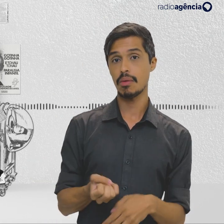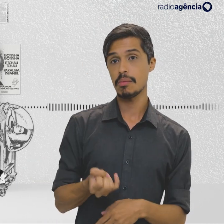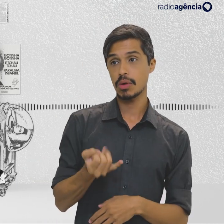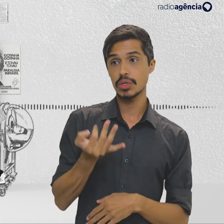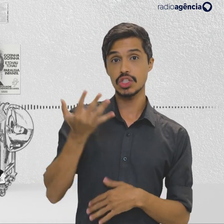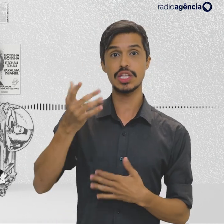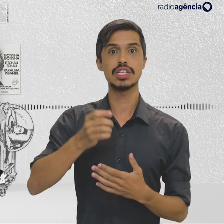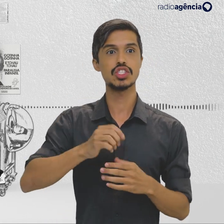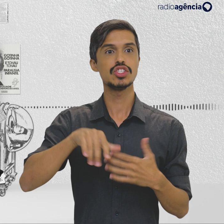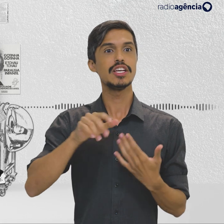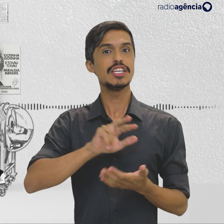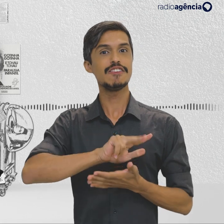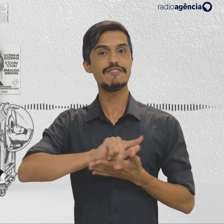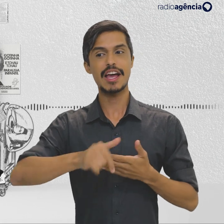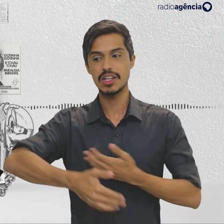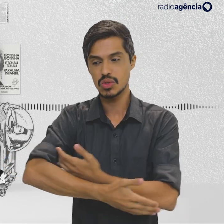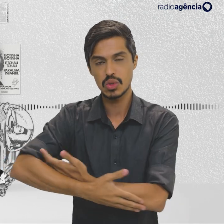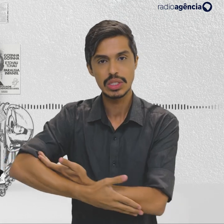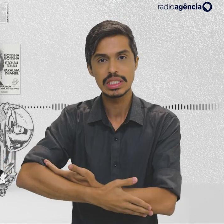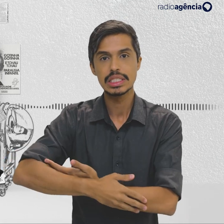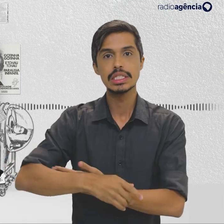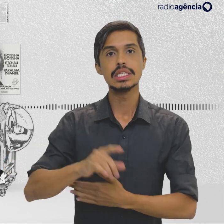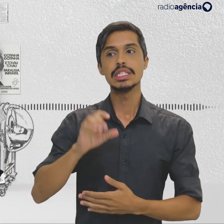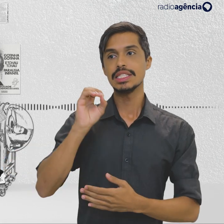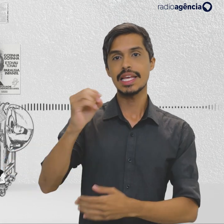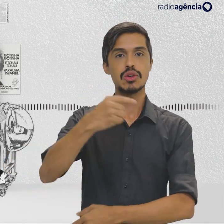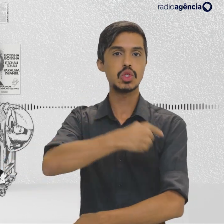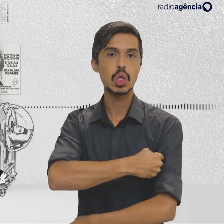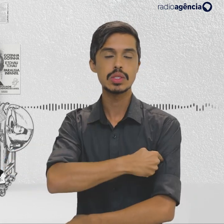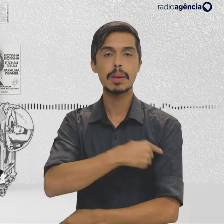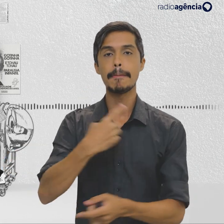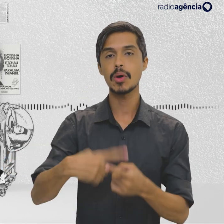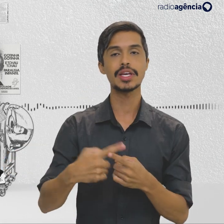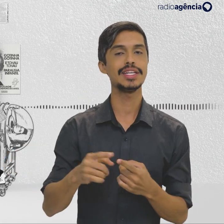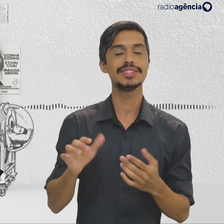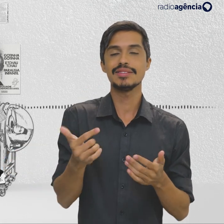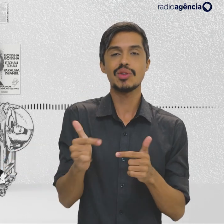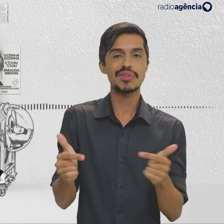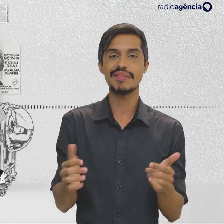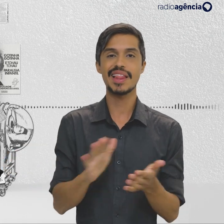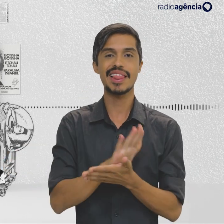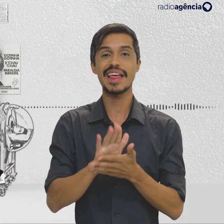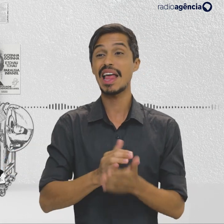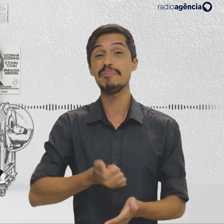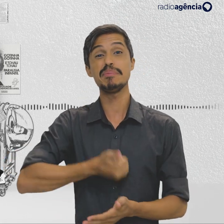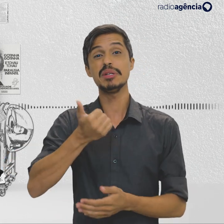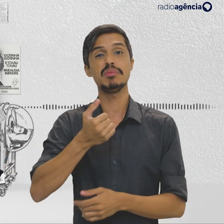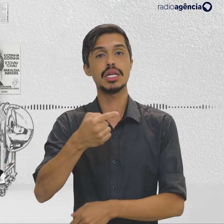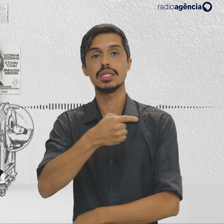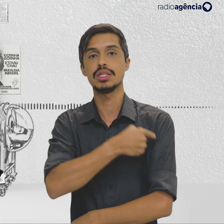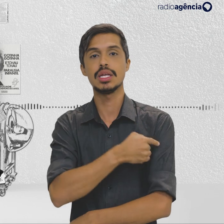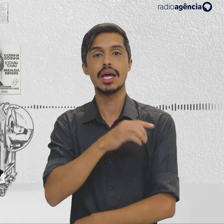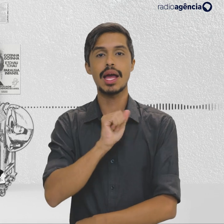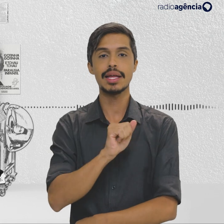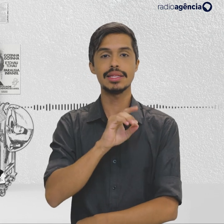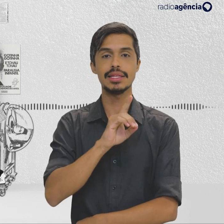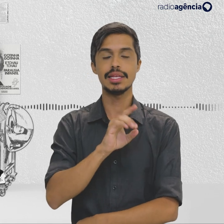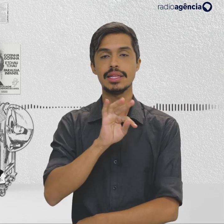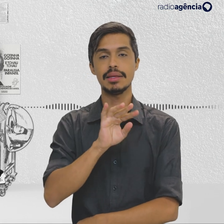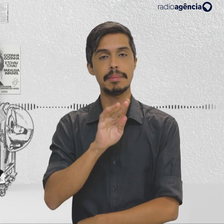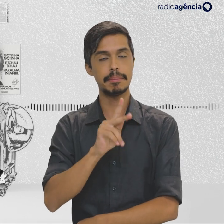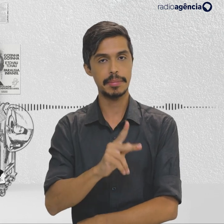quantidade aí enorme de brasileirinhos são zero dose porque eles não tomaram nem a primeira dose da